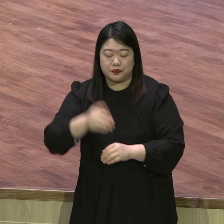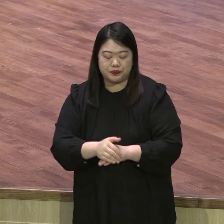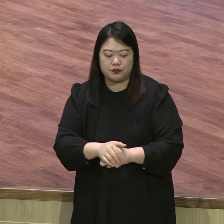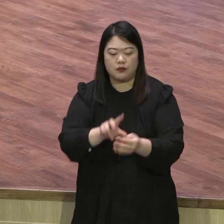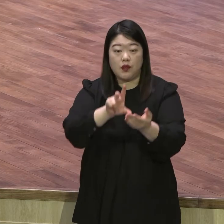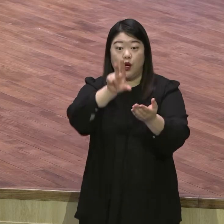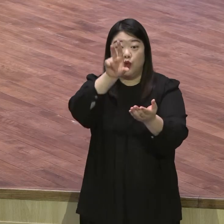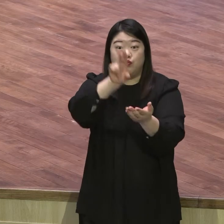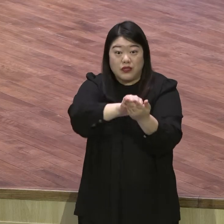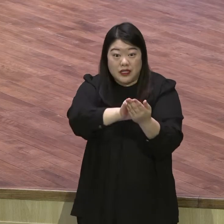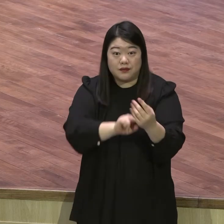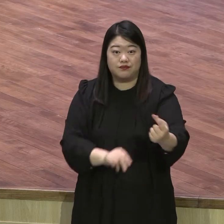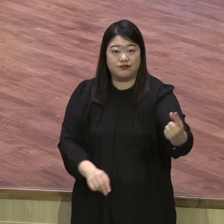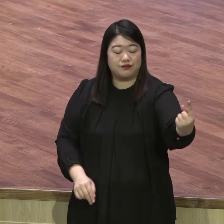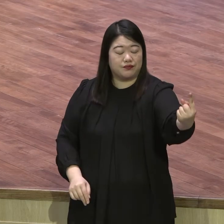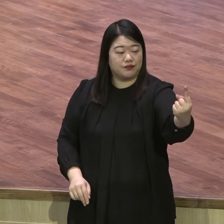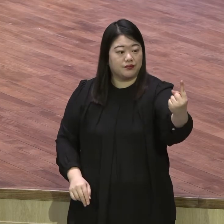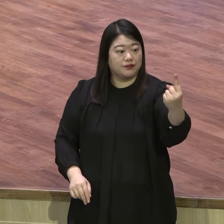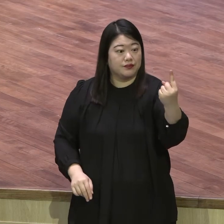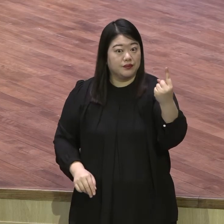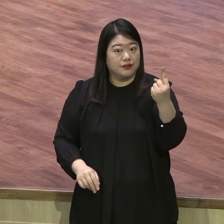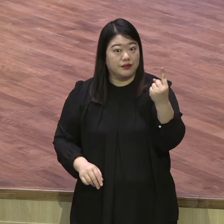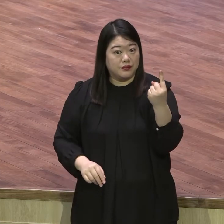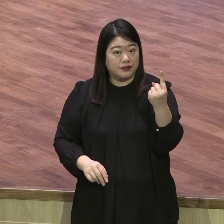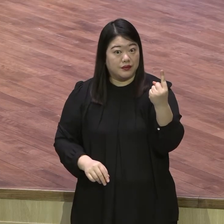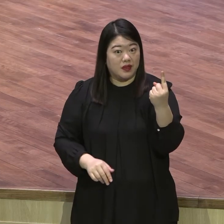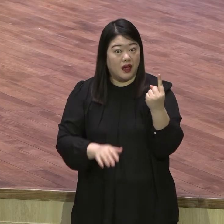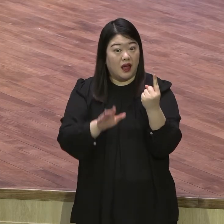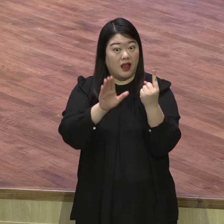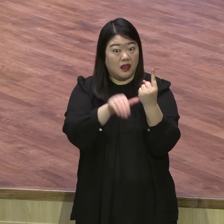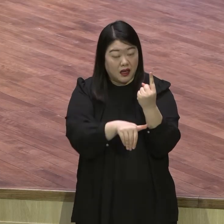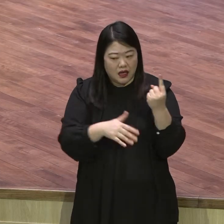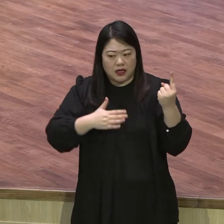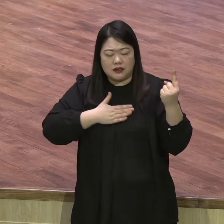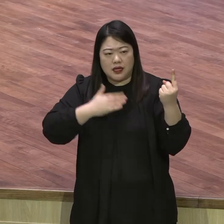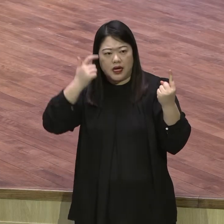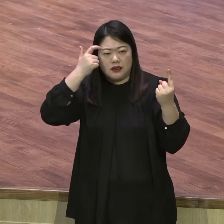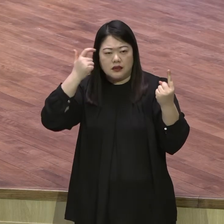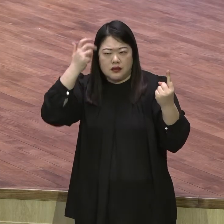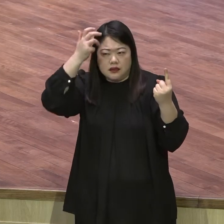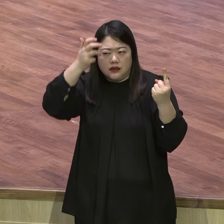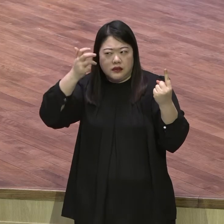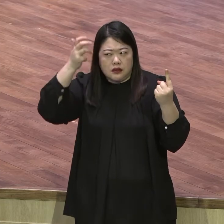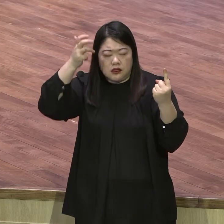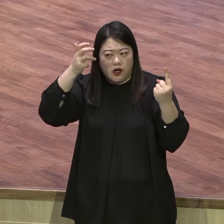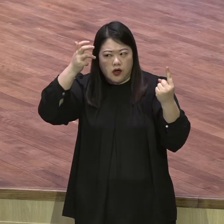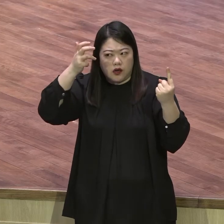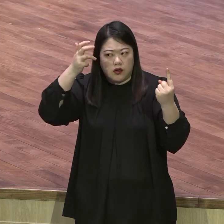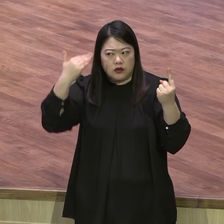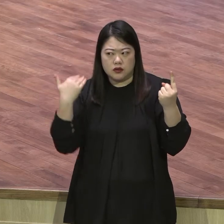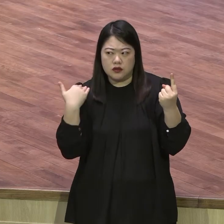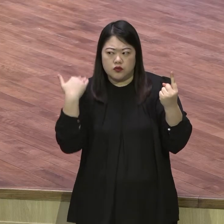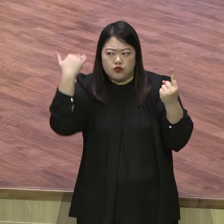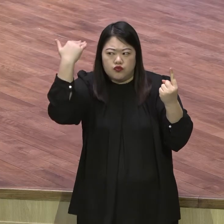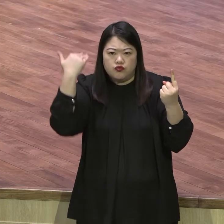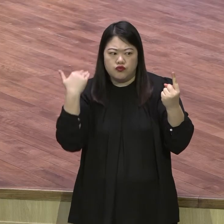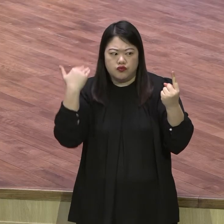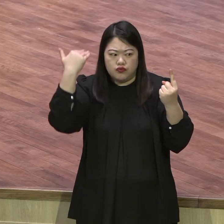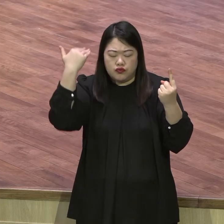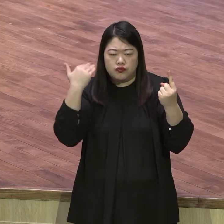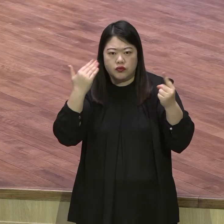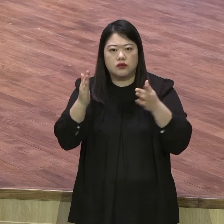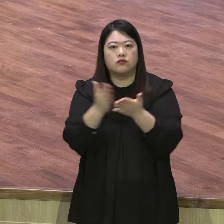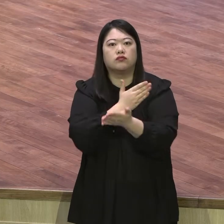문제가 올 때 나의 믿음의 그릇, 나의 영적인 수준이 진단이 돼요. 문제 와야 됩니다. 문제